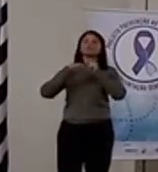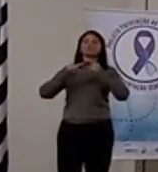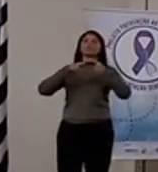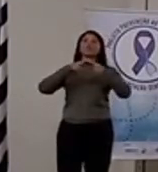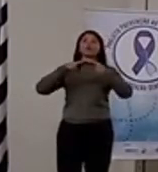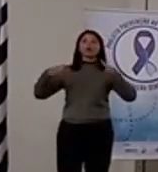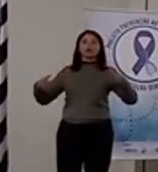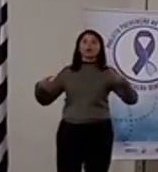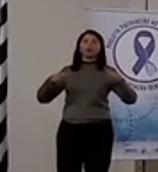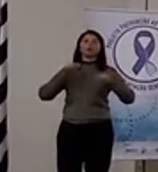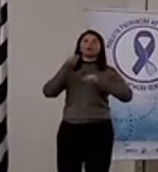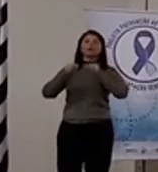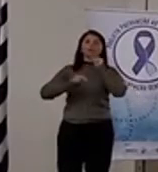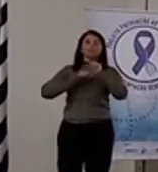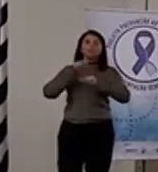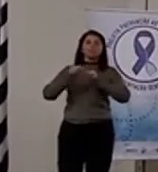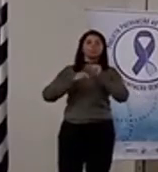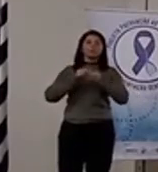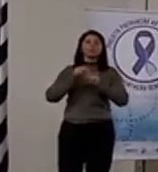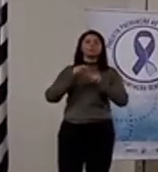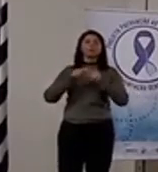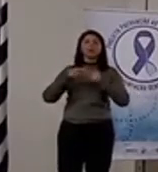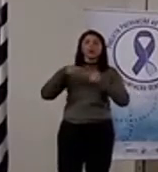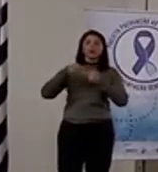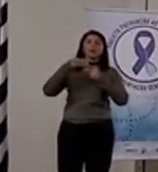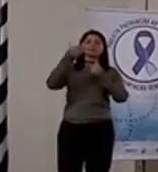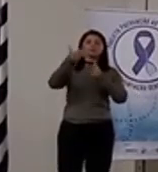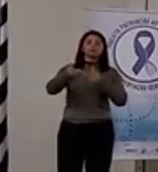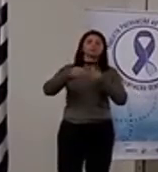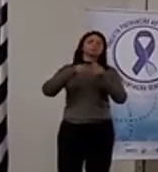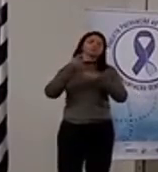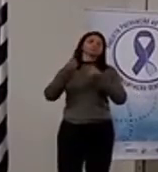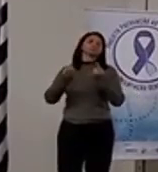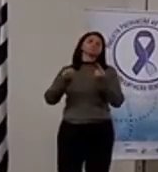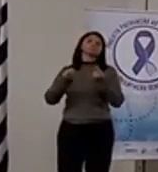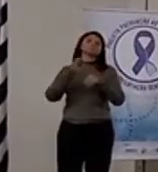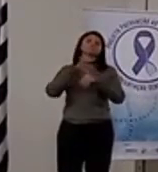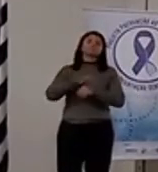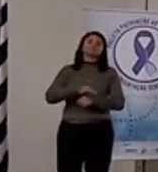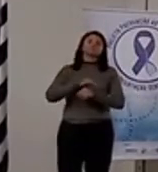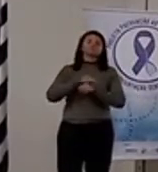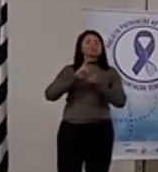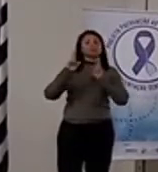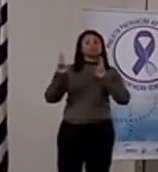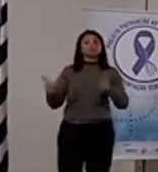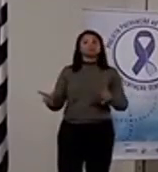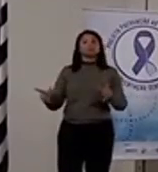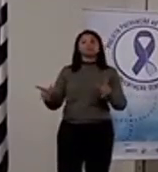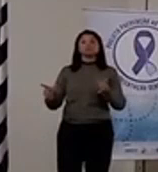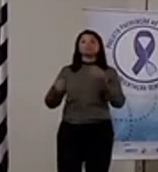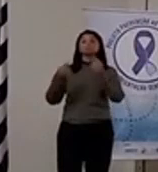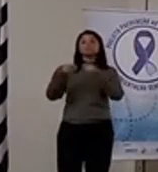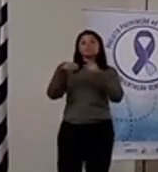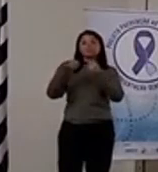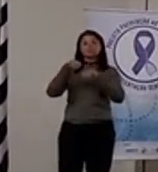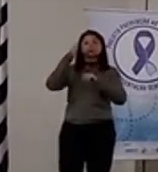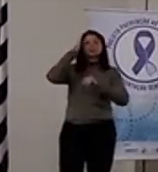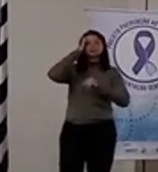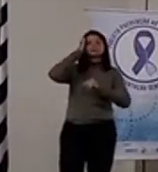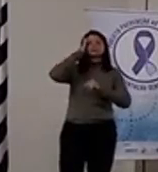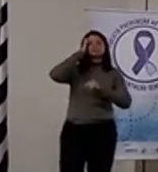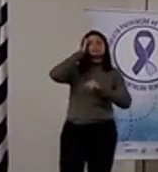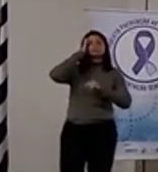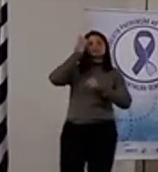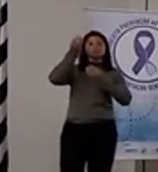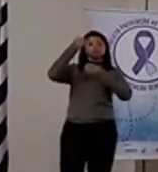isso pode levar a problemas imunológicos posteriores. Mas eles são coisas diferentes, certo? O grande detalhe é saber quantas mutações eu